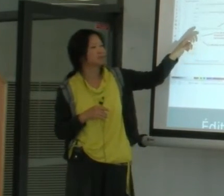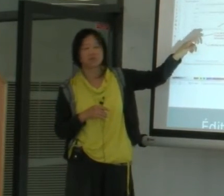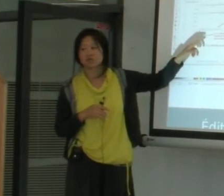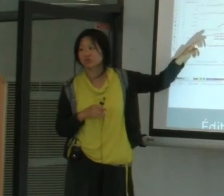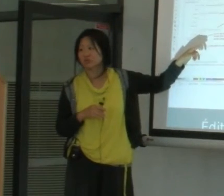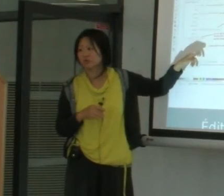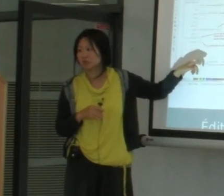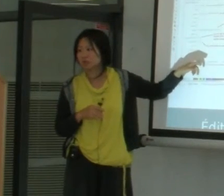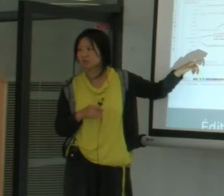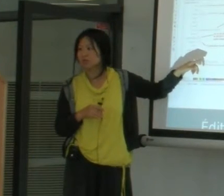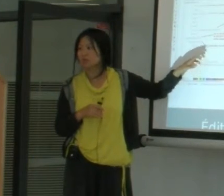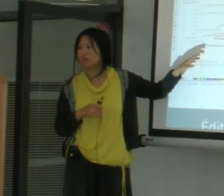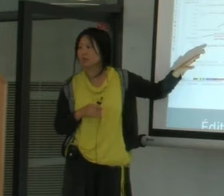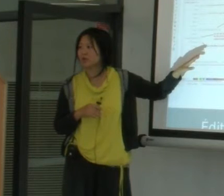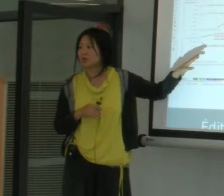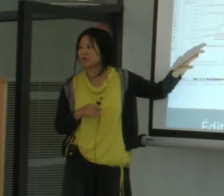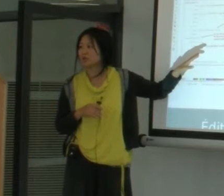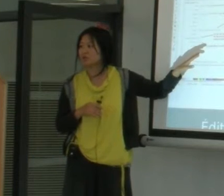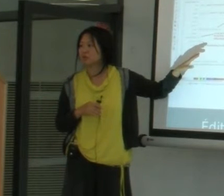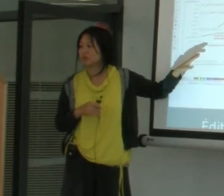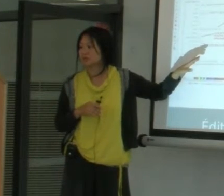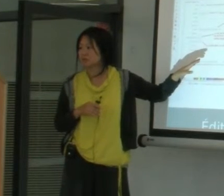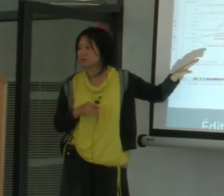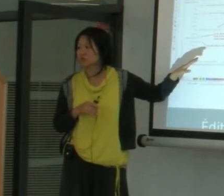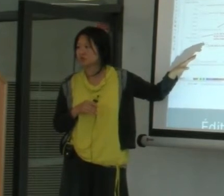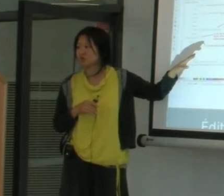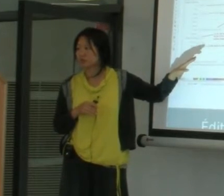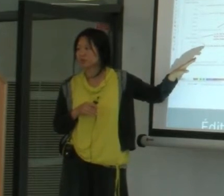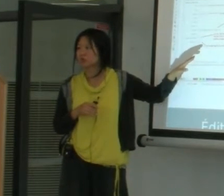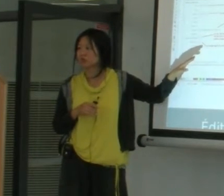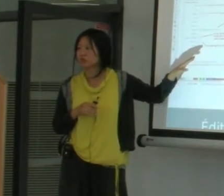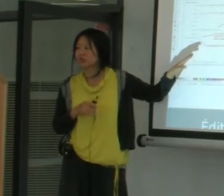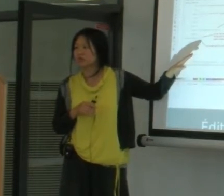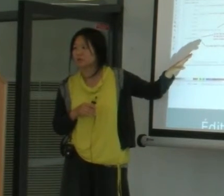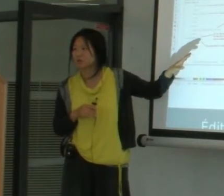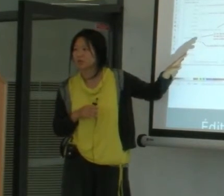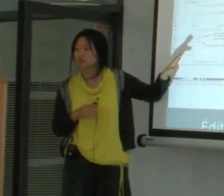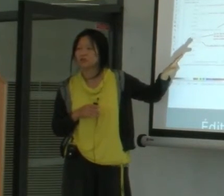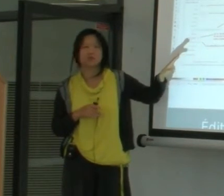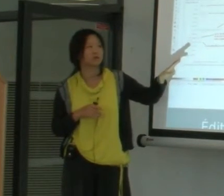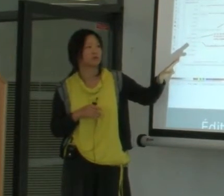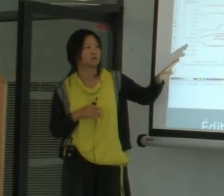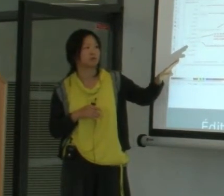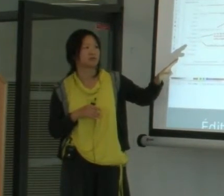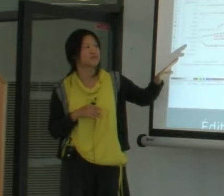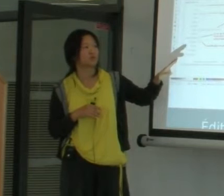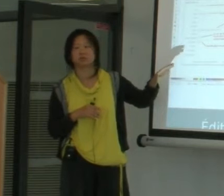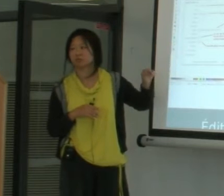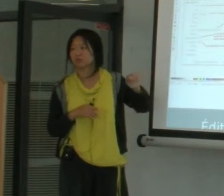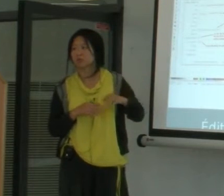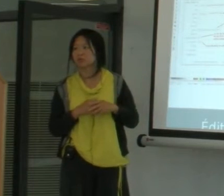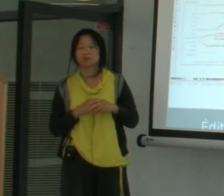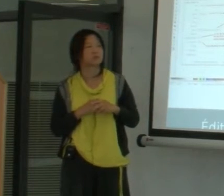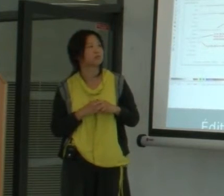et on y ajoute des données qui peuvent après être classées, de ce que j'ai compris, ou retrouvées de manière